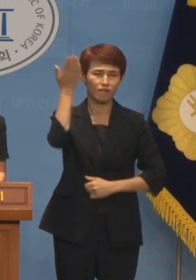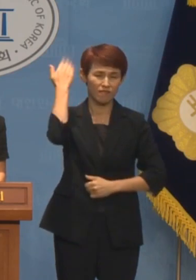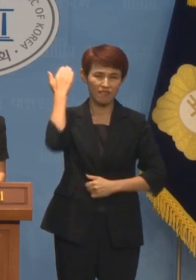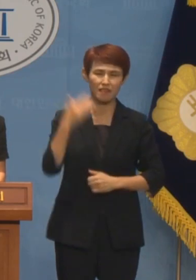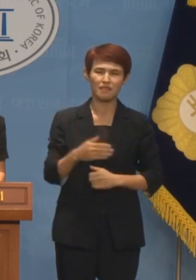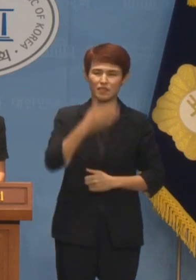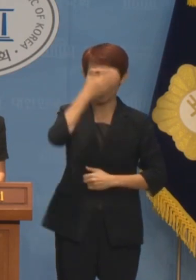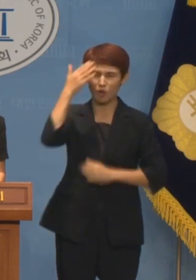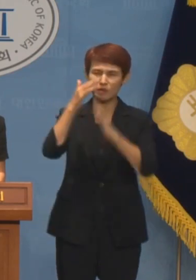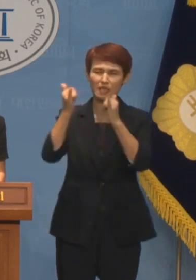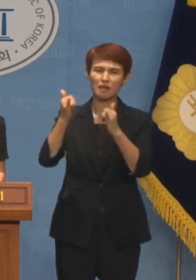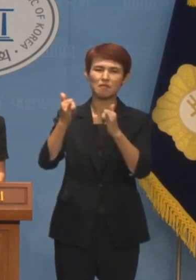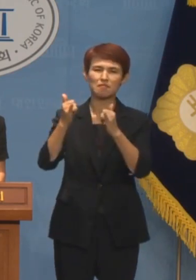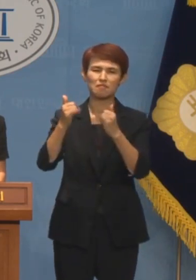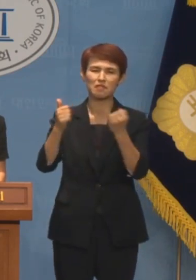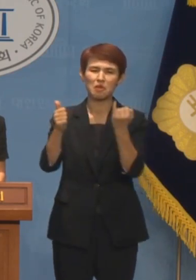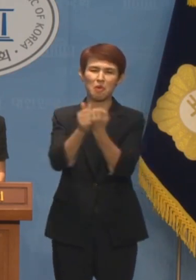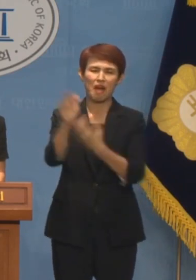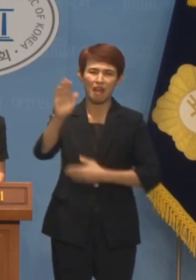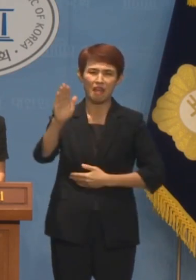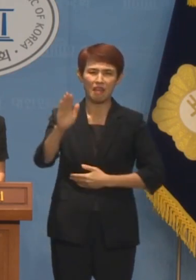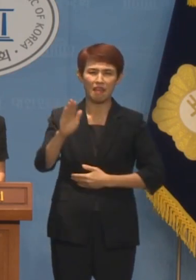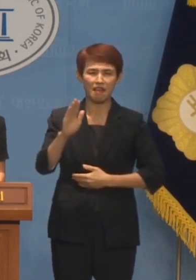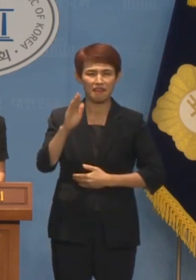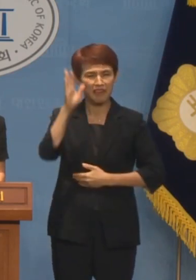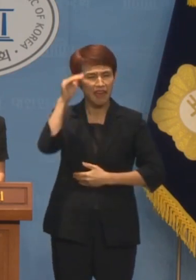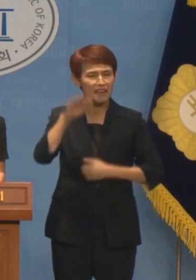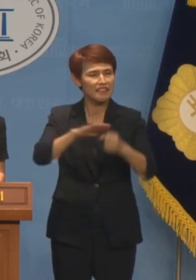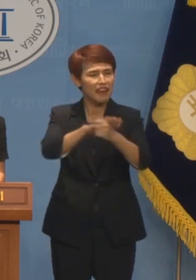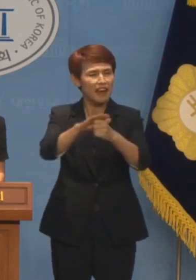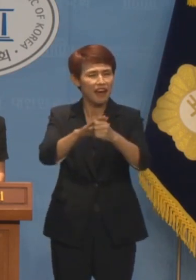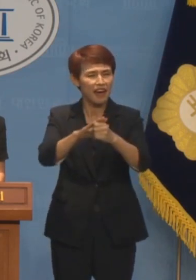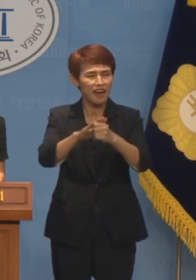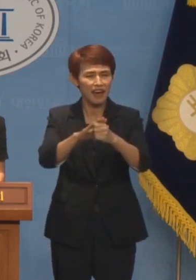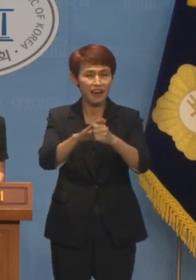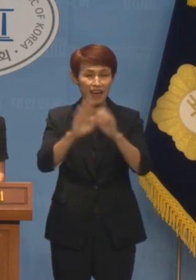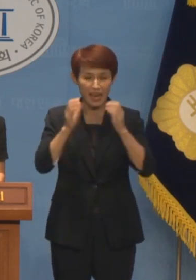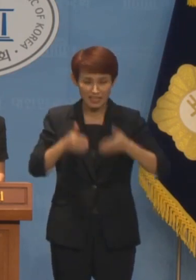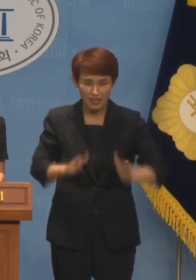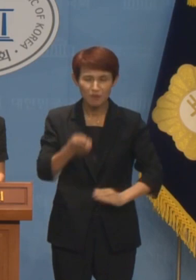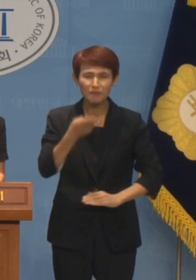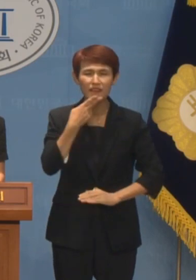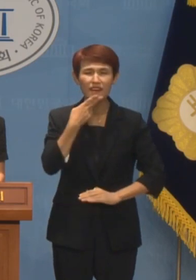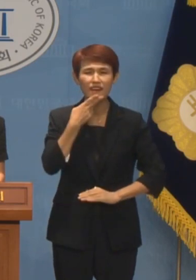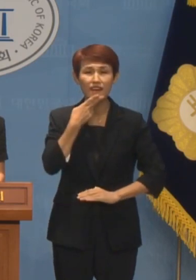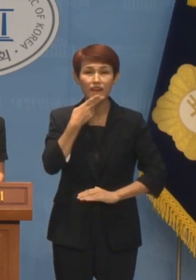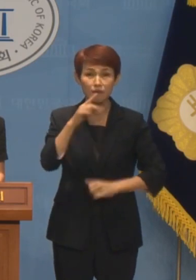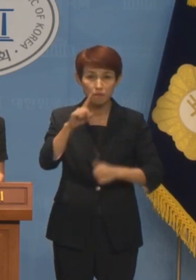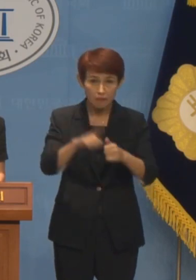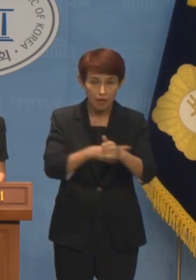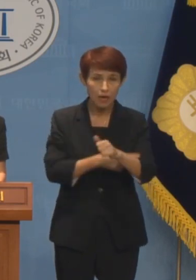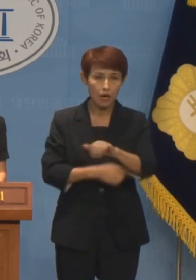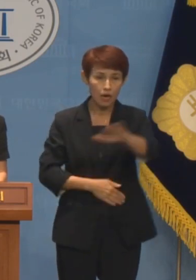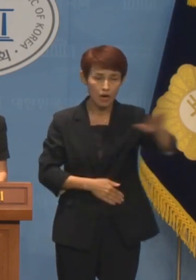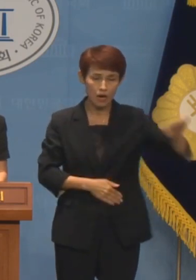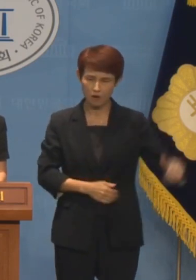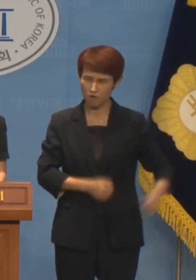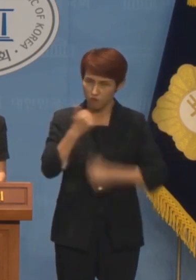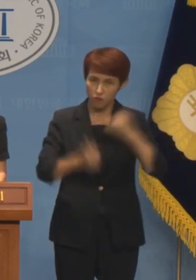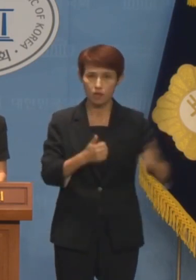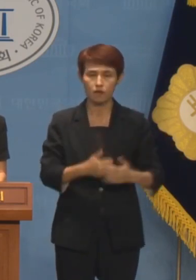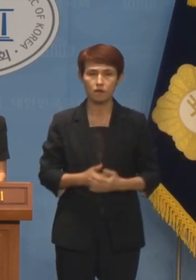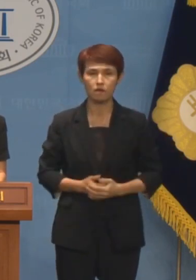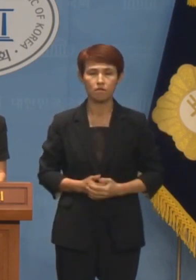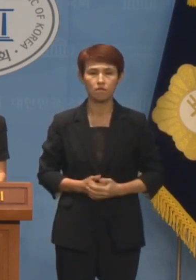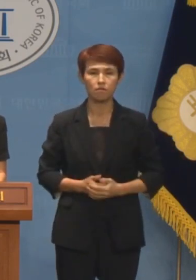사랑하지 않고 개만 사랑하고 결혼 안 하고 애를 안 낳는다라고 해 분노를 사고 있습니다.